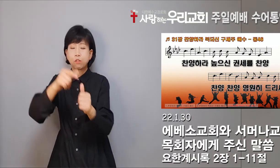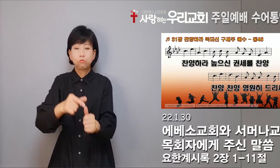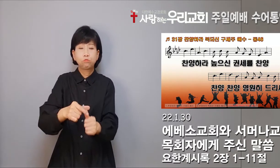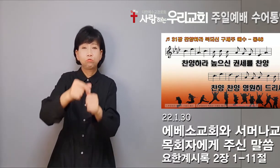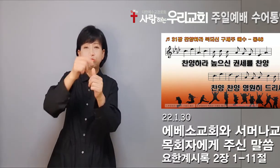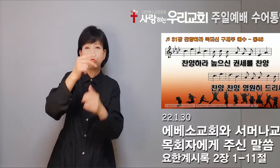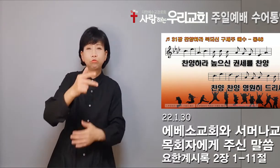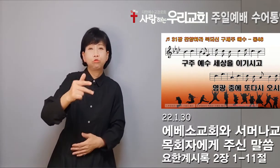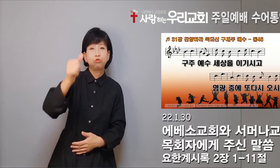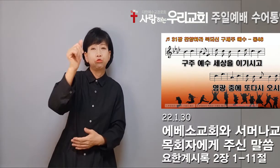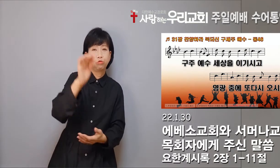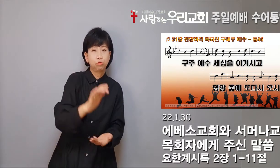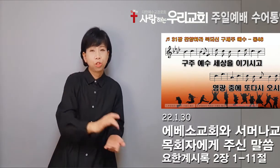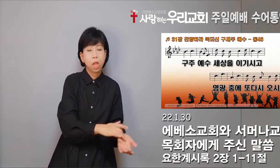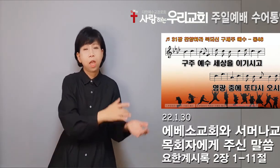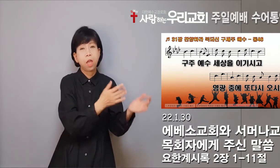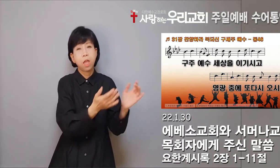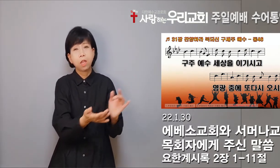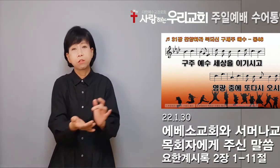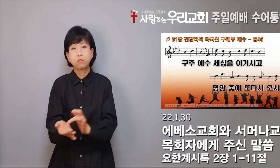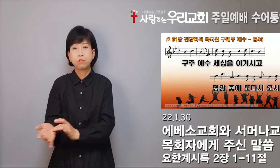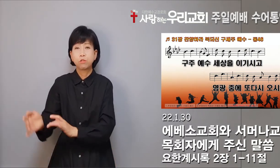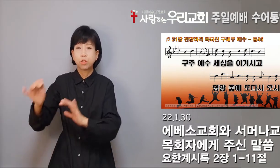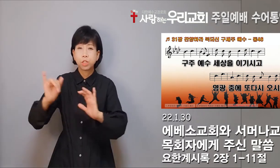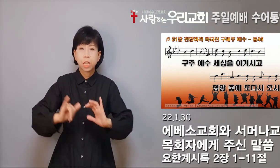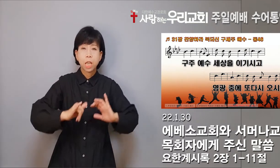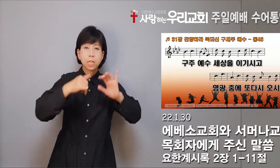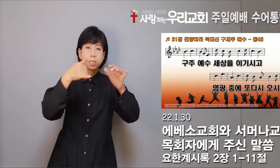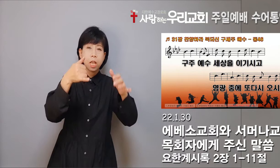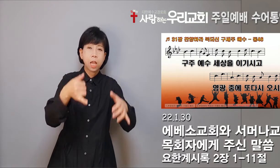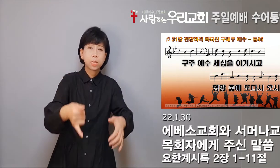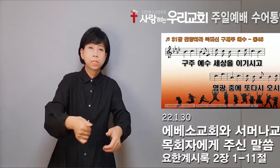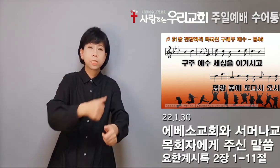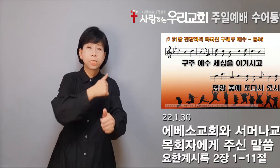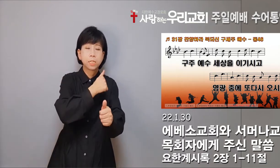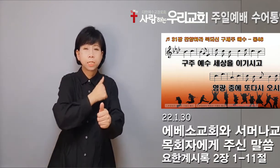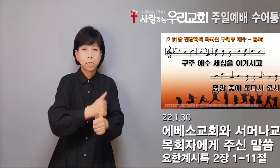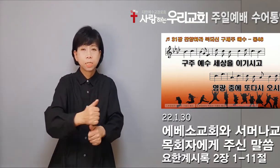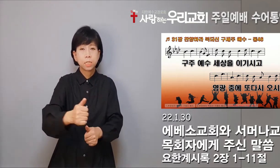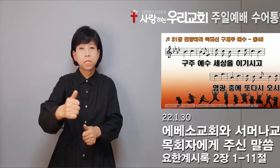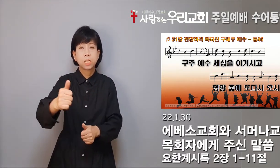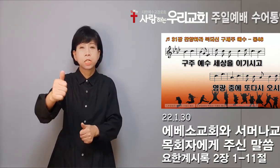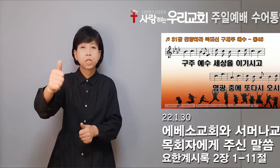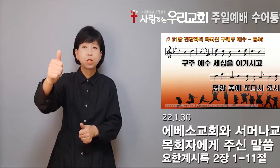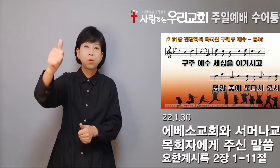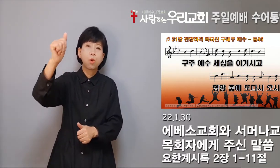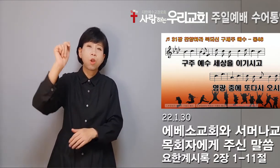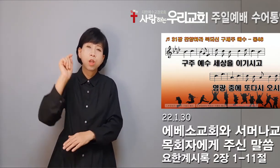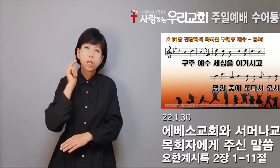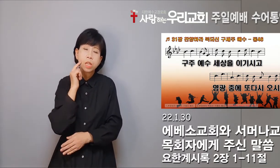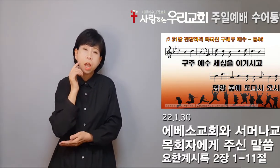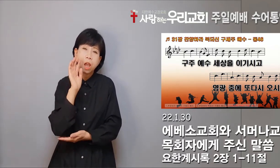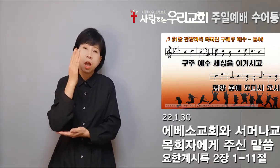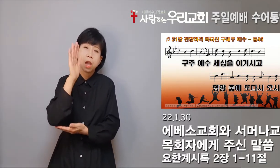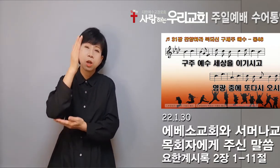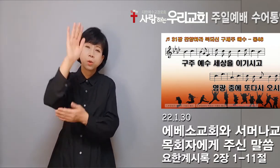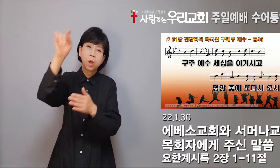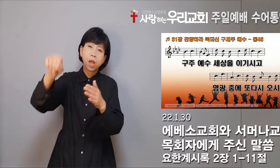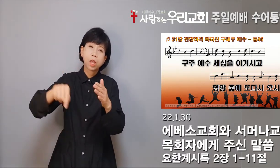구주 예수 세상을 이기시고